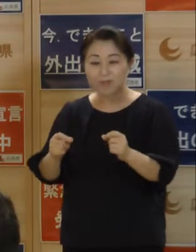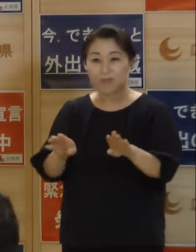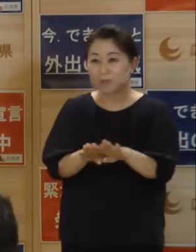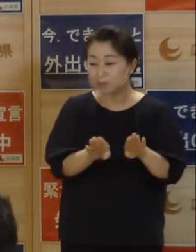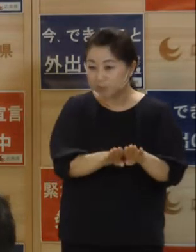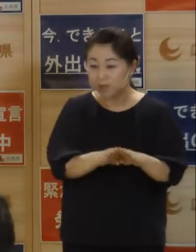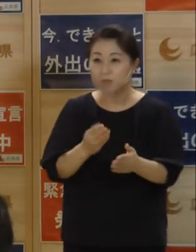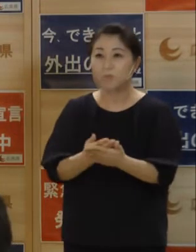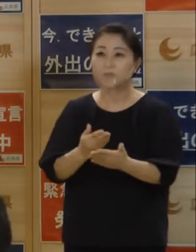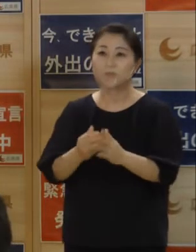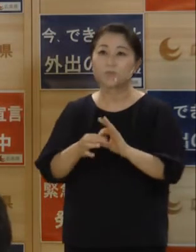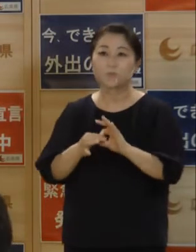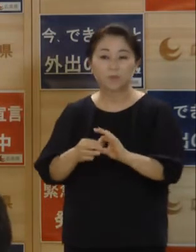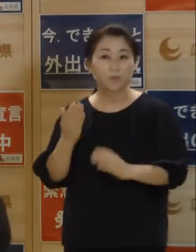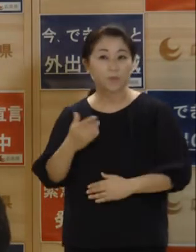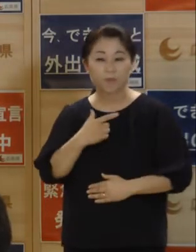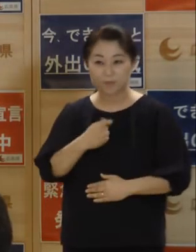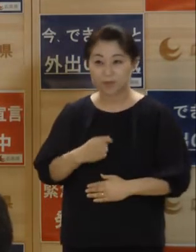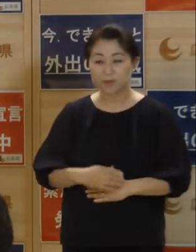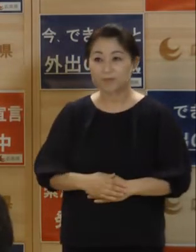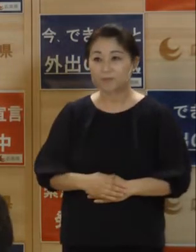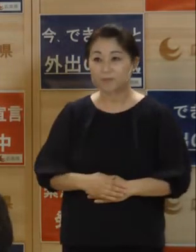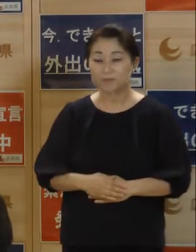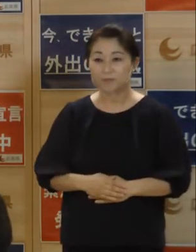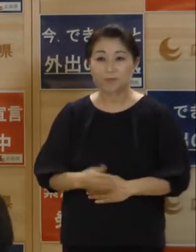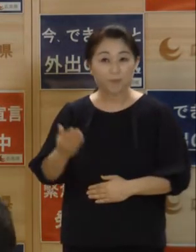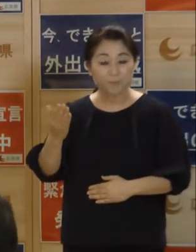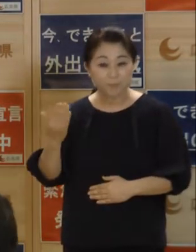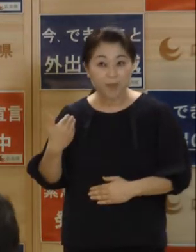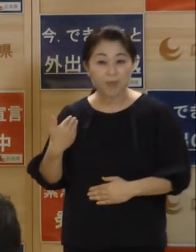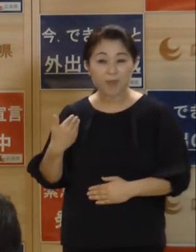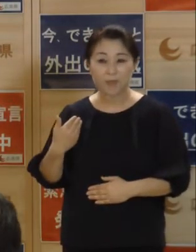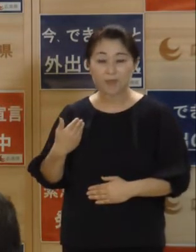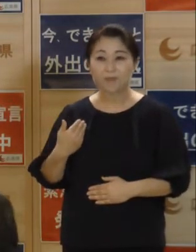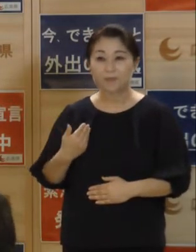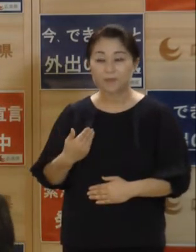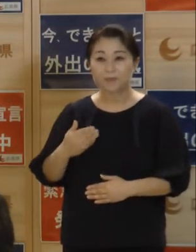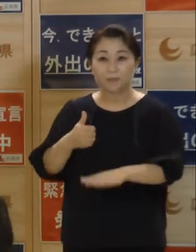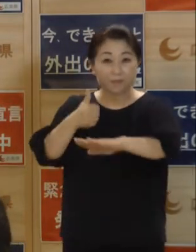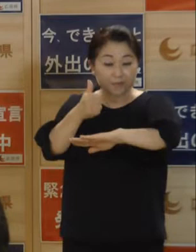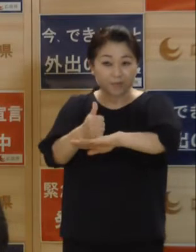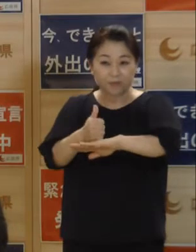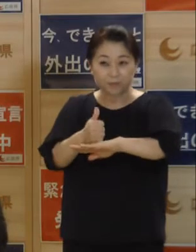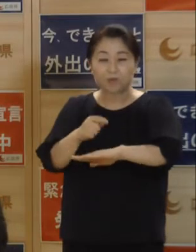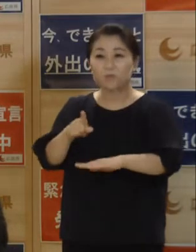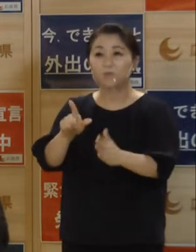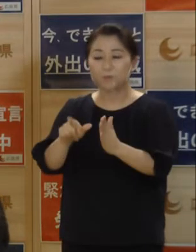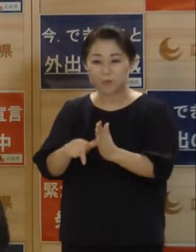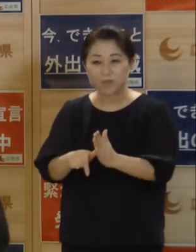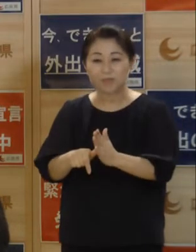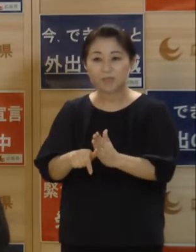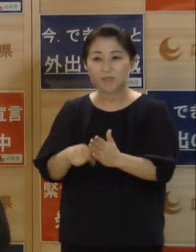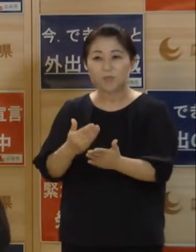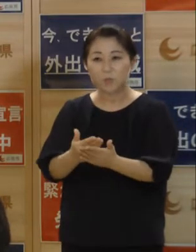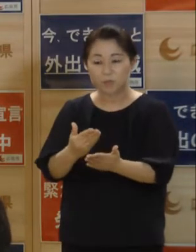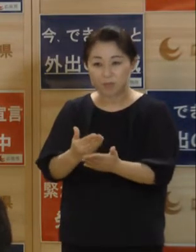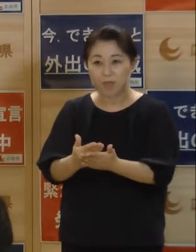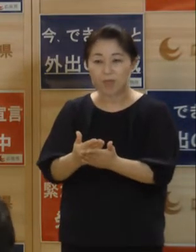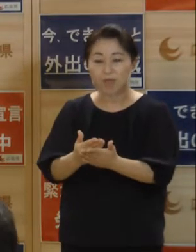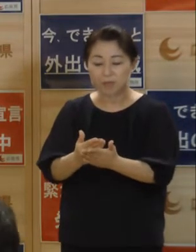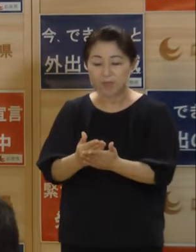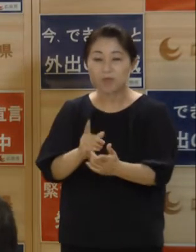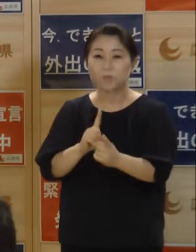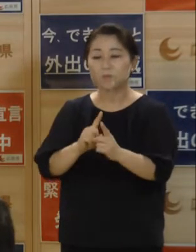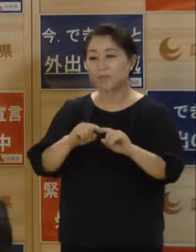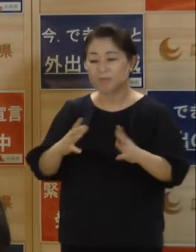します。知事は5月下旬の記者会見の時にその時点で要請に応じていない飲食店が11店舗あって